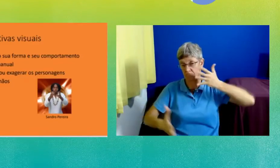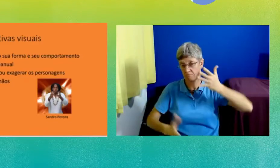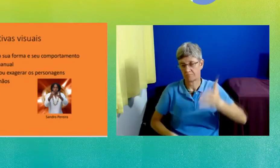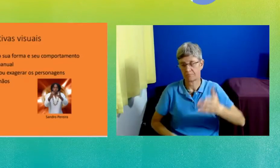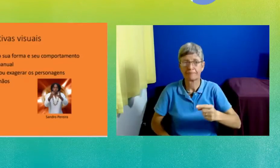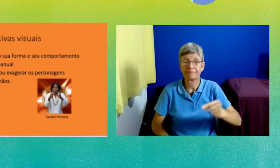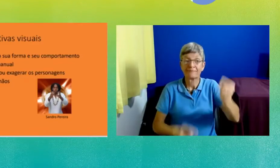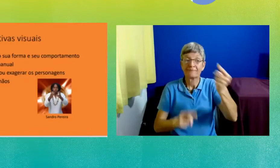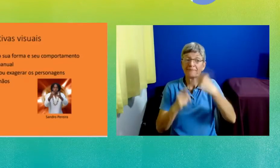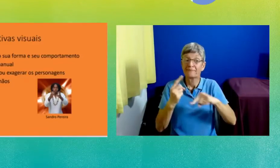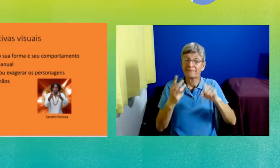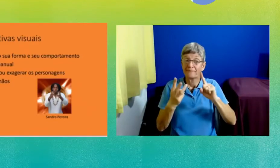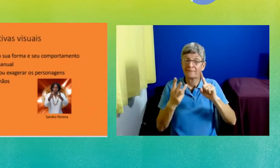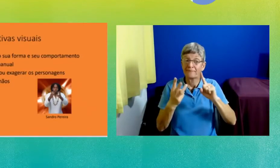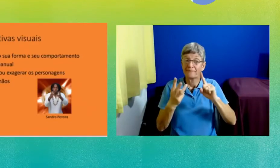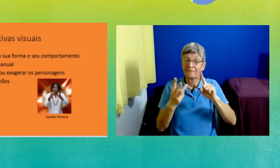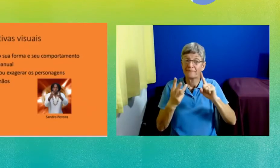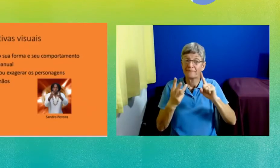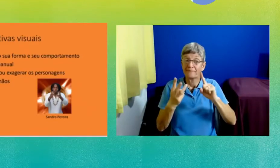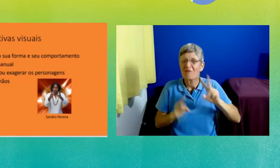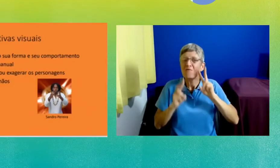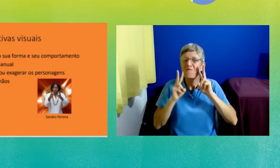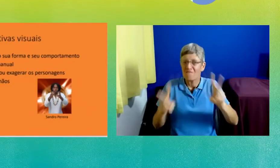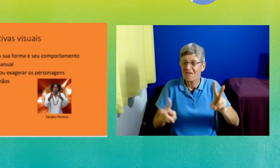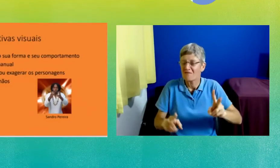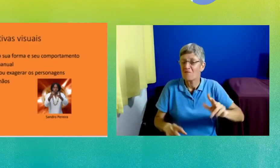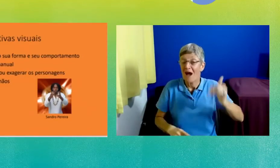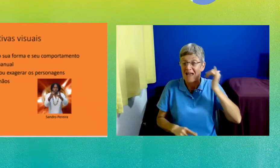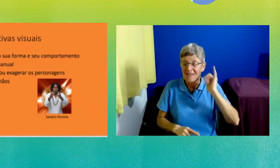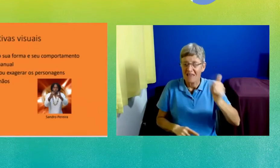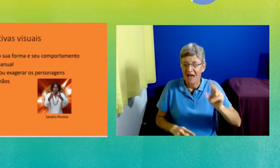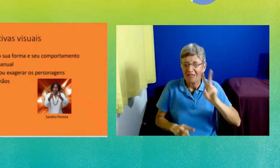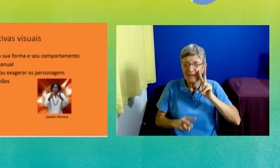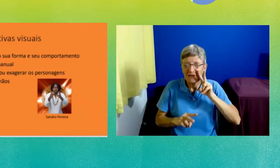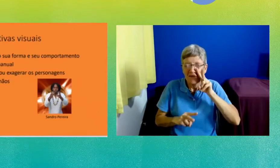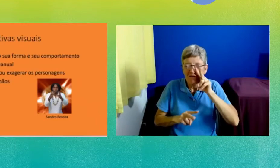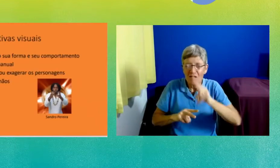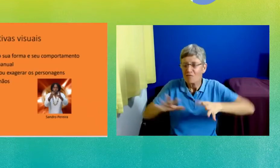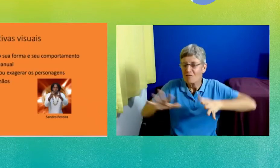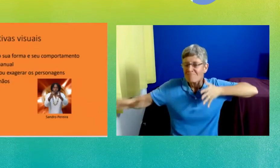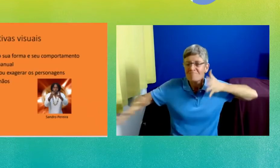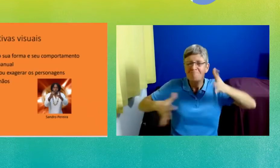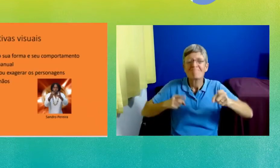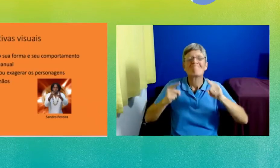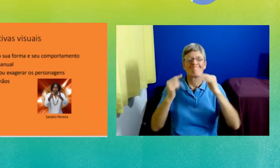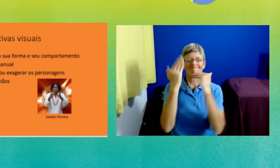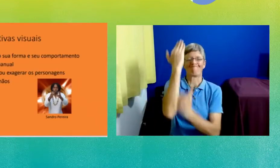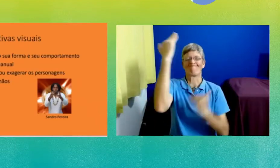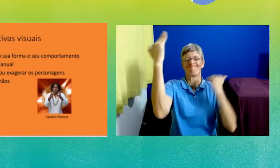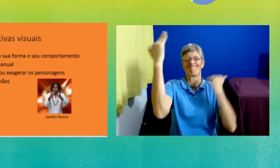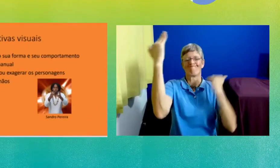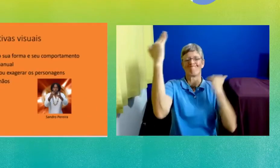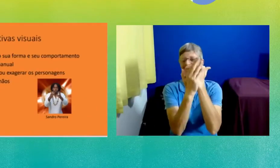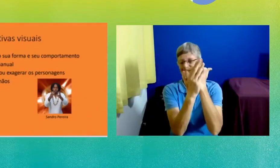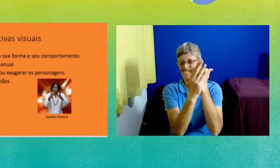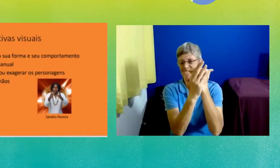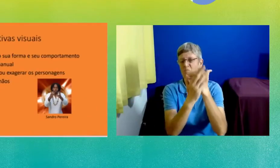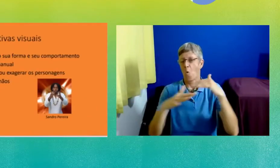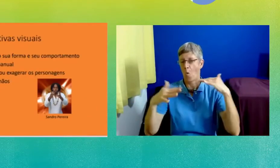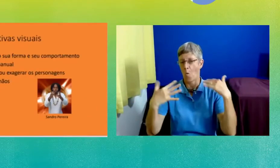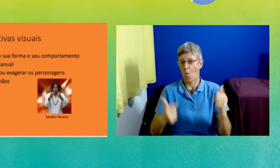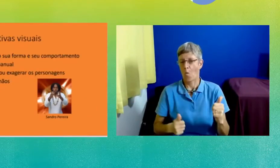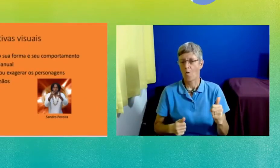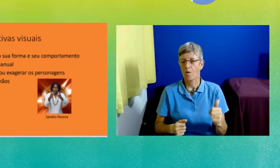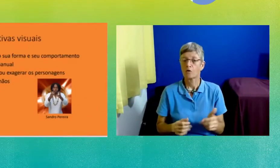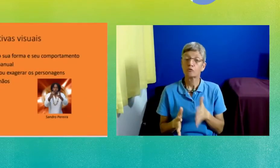para que seja pouca fala e muito Libras, né? Então, assim, esse